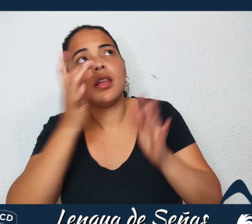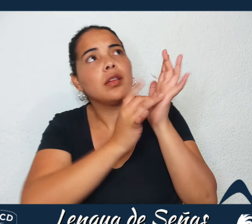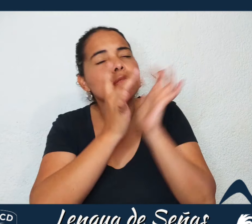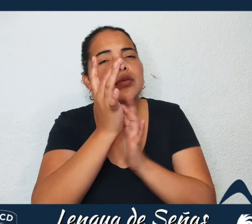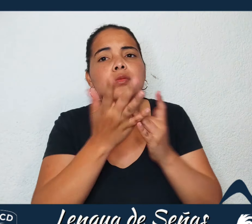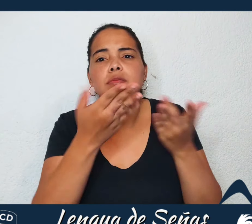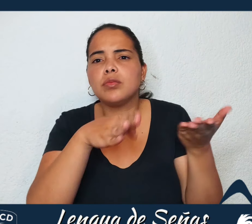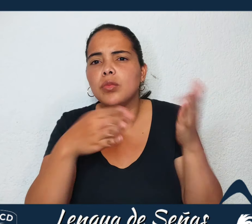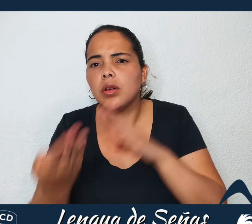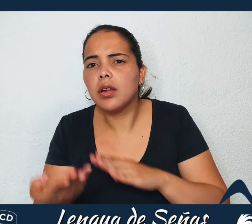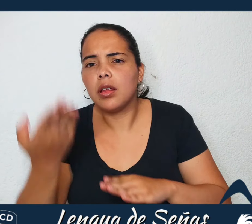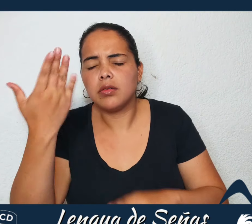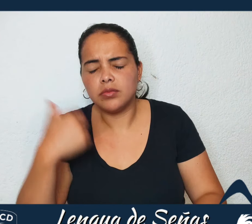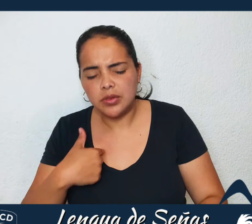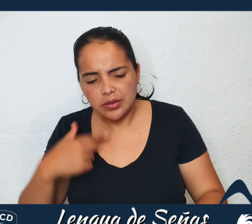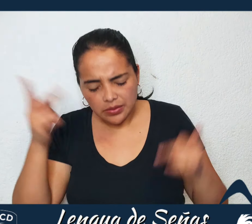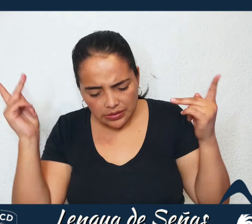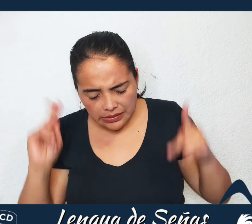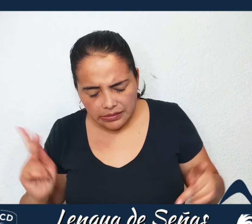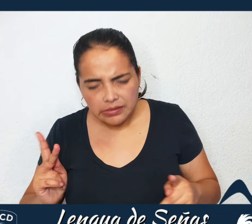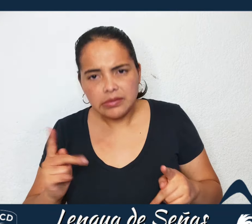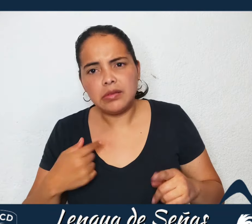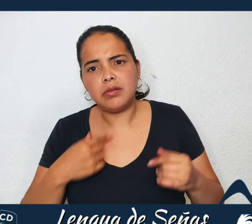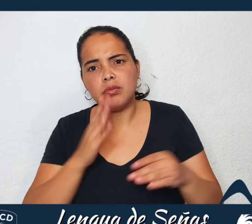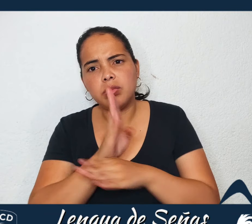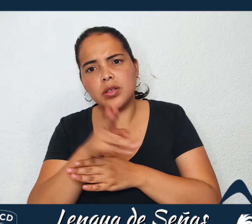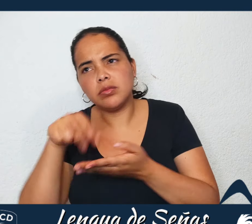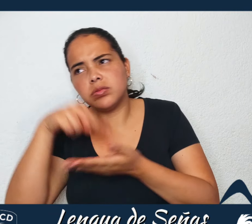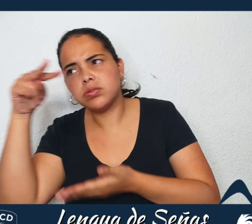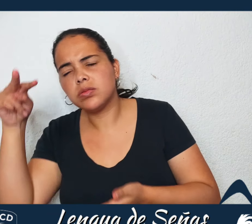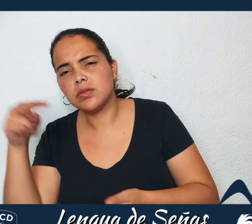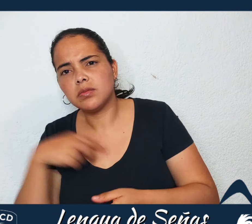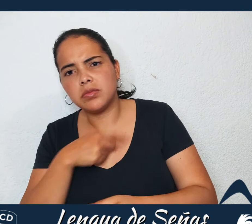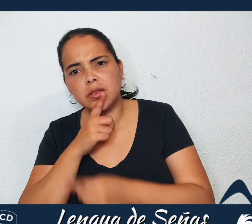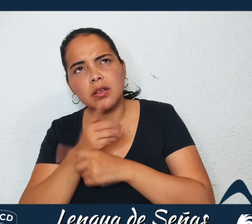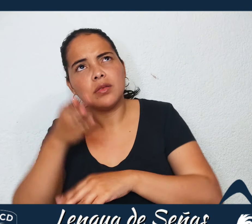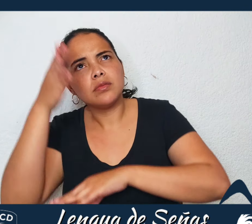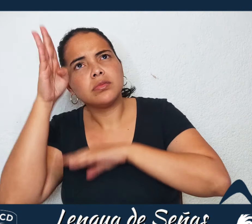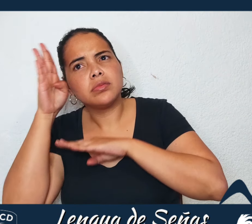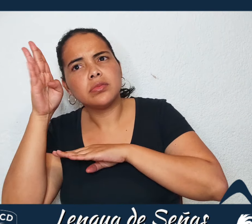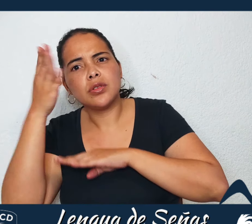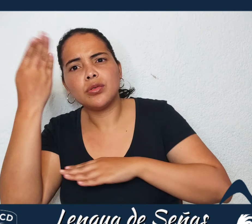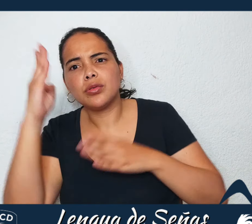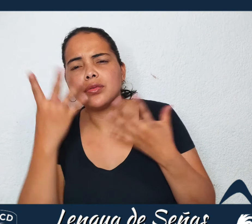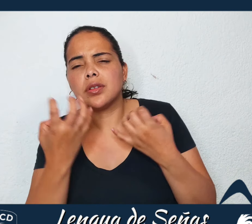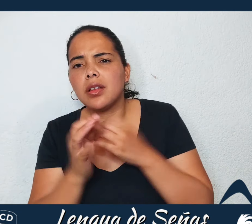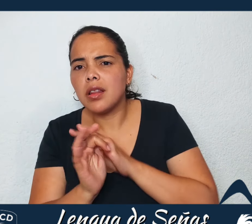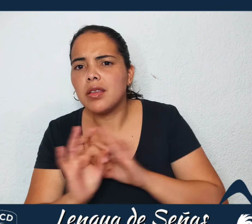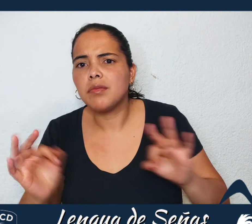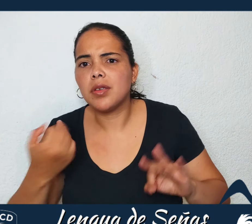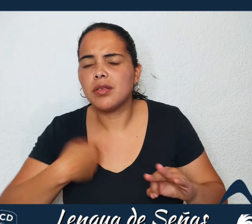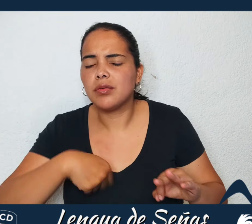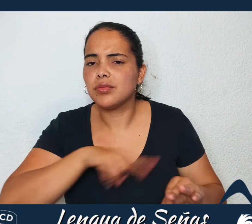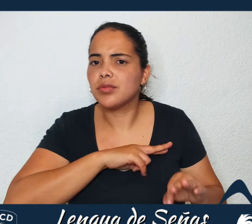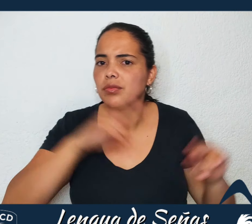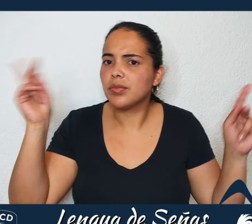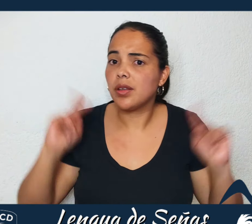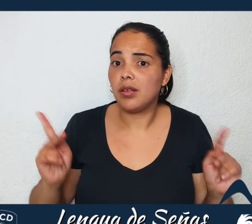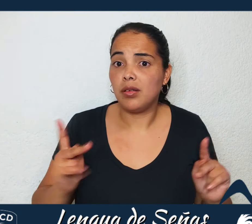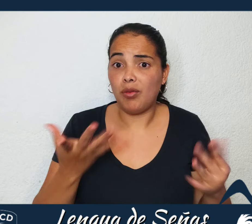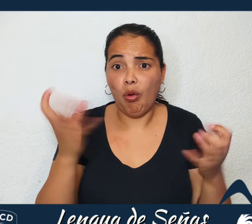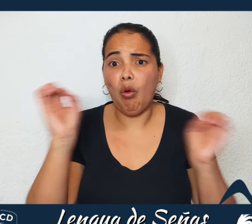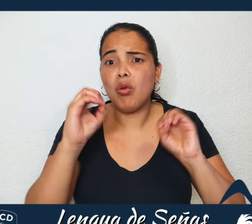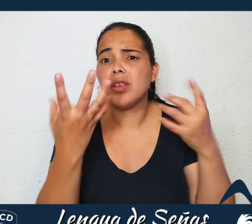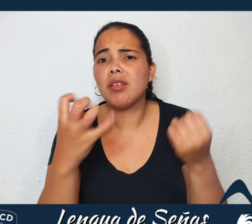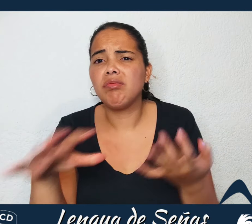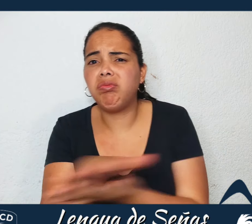la sepultura y la resurrección de Cristo dan cumplimiento a lo prometido por Dios. En otras palabras, la certeza de la